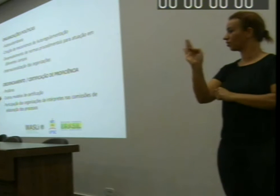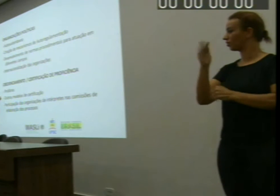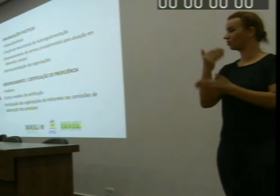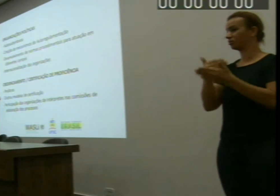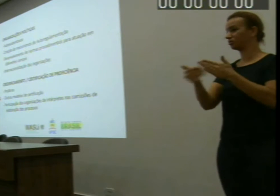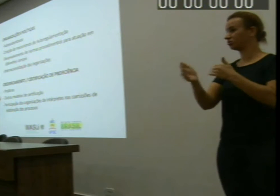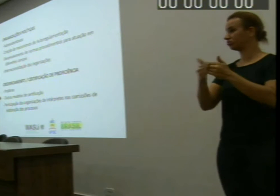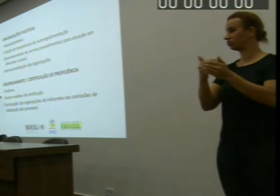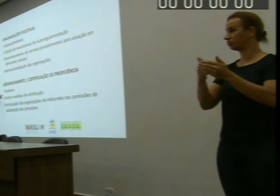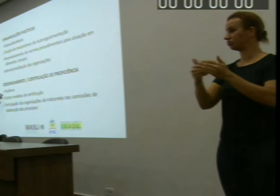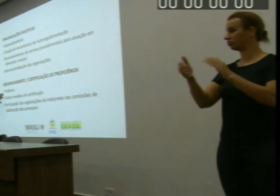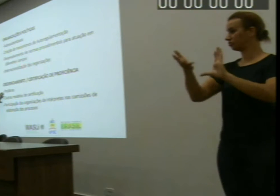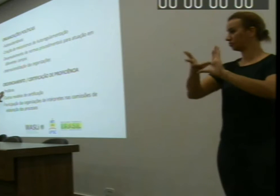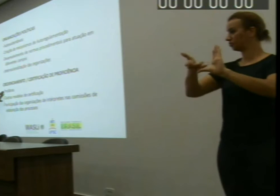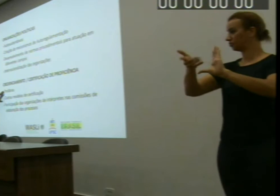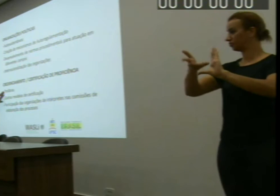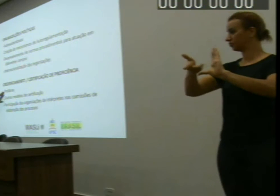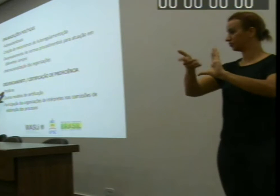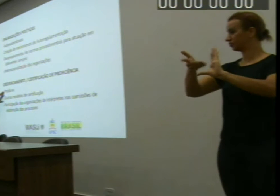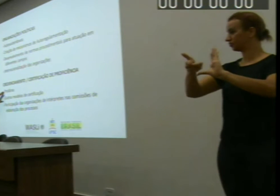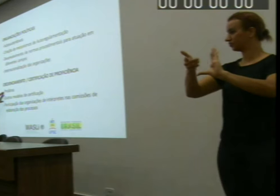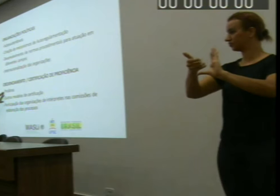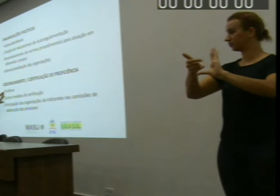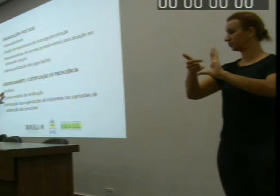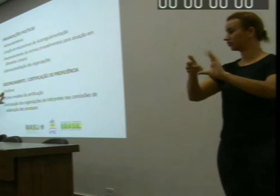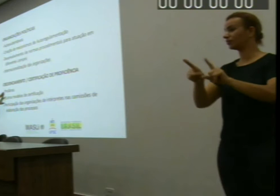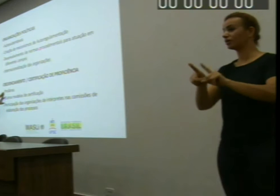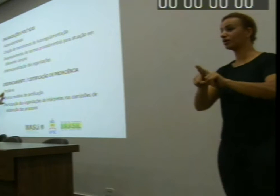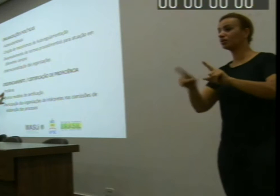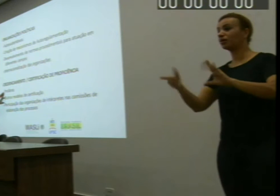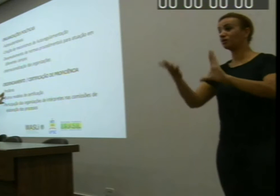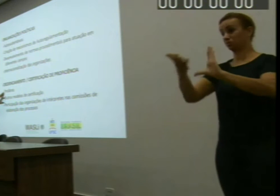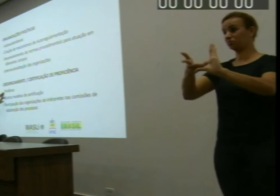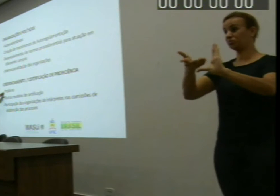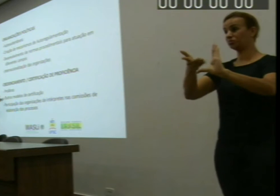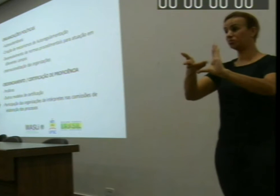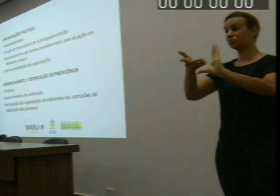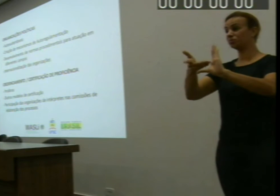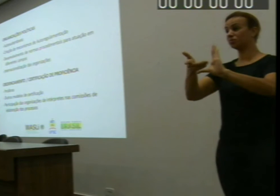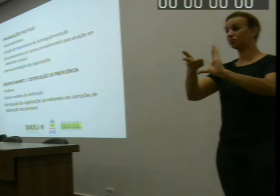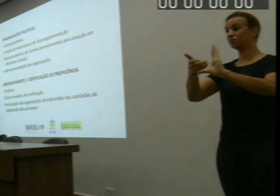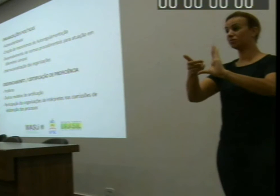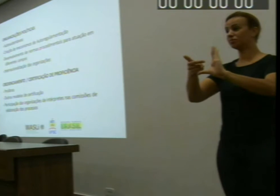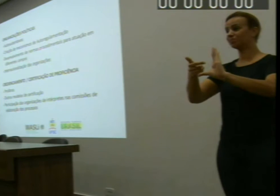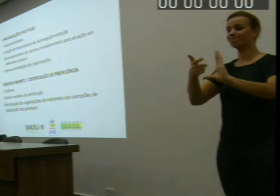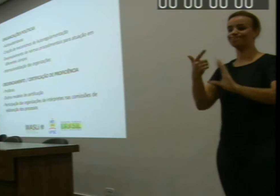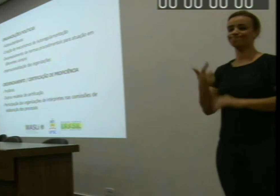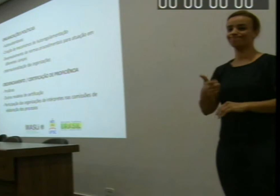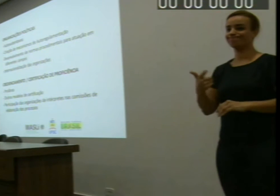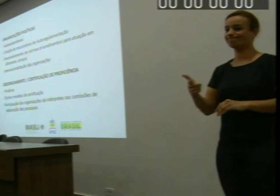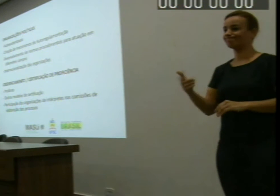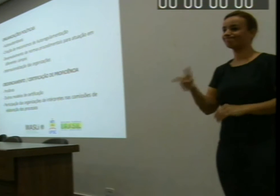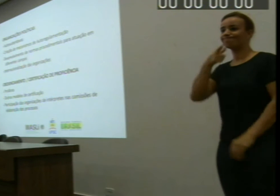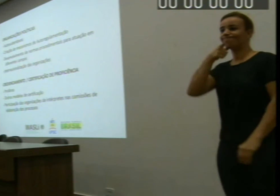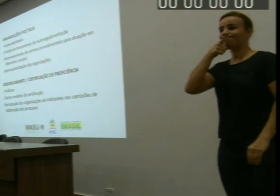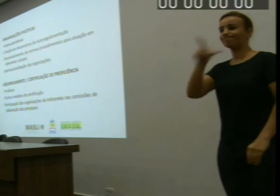e PR libras o fato é que a gente já viu que o PR libras não tá